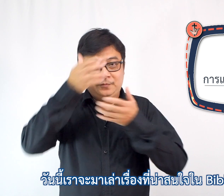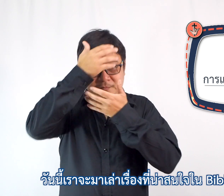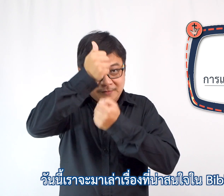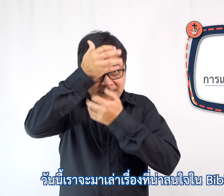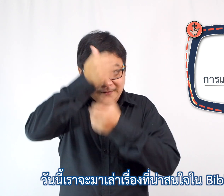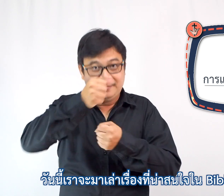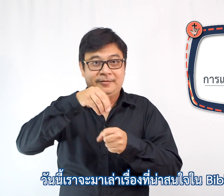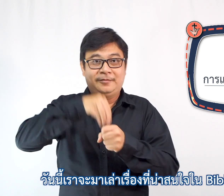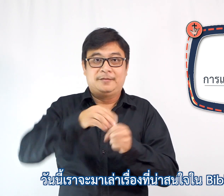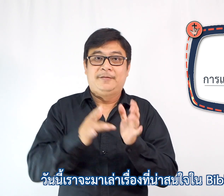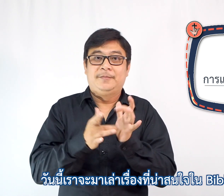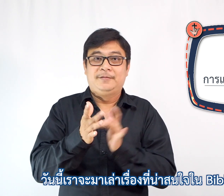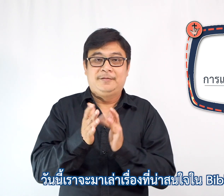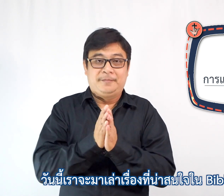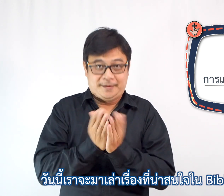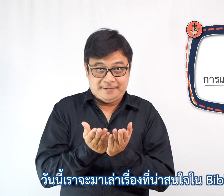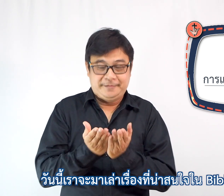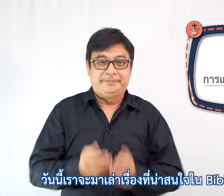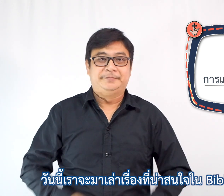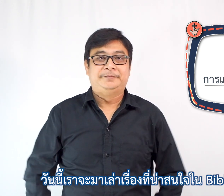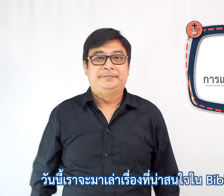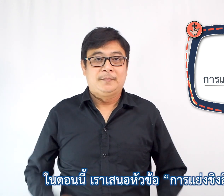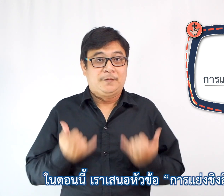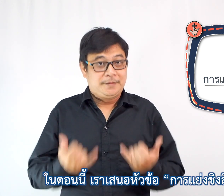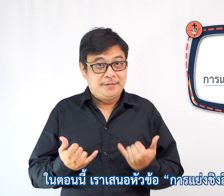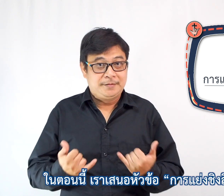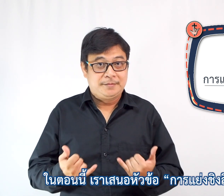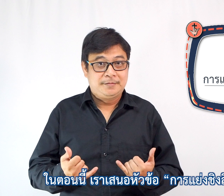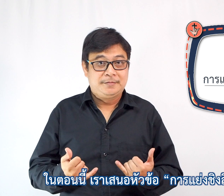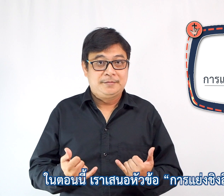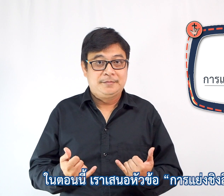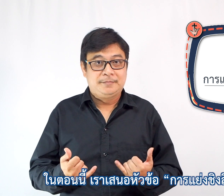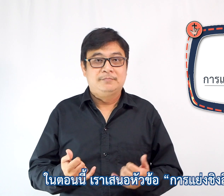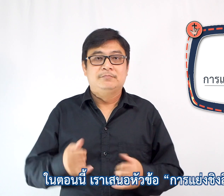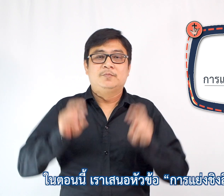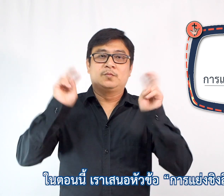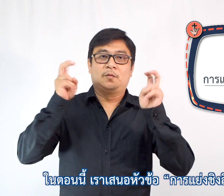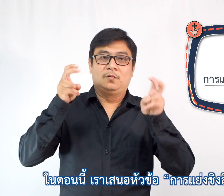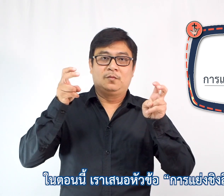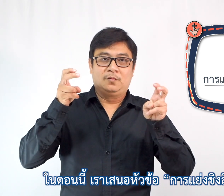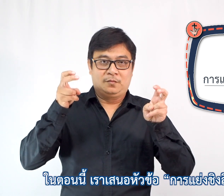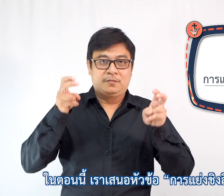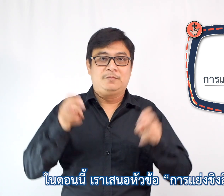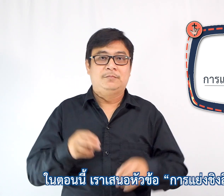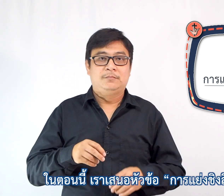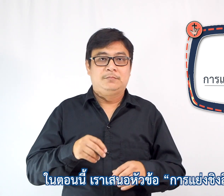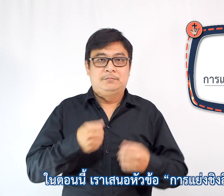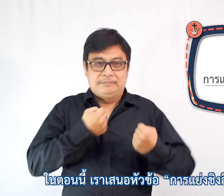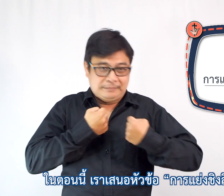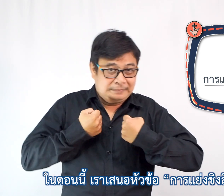ริสต์ในตอนนี้เราเสนอหัวข้อการแย่งชิงสิ